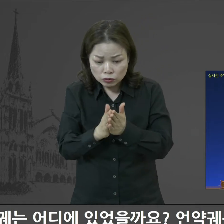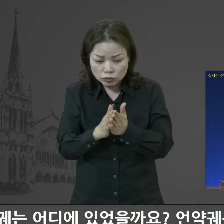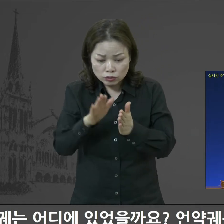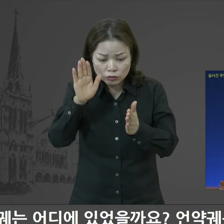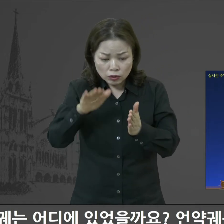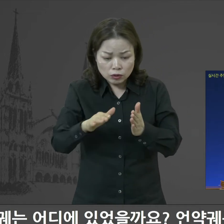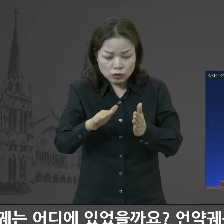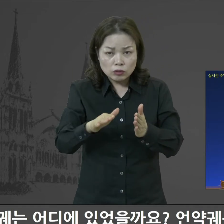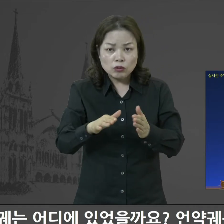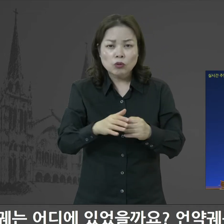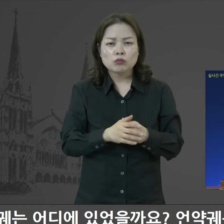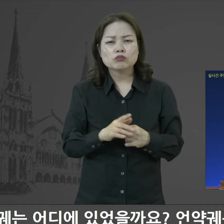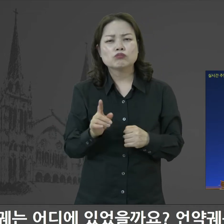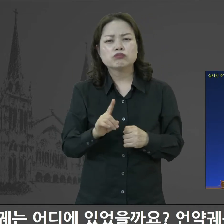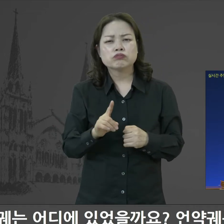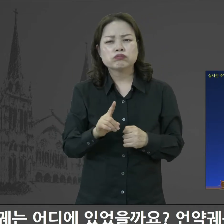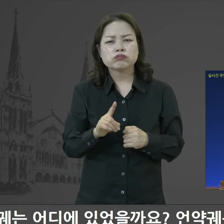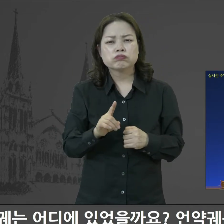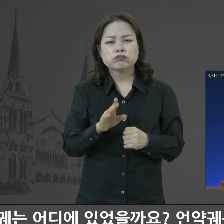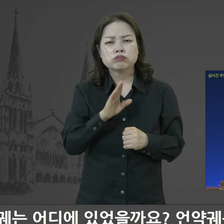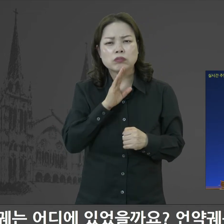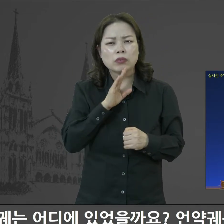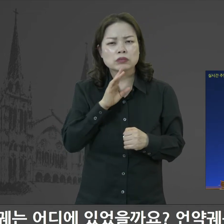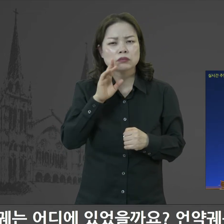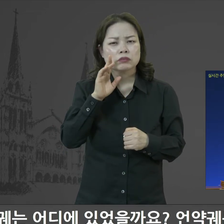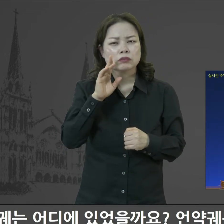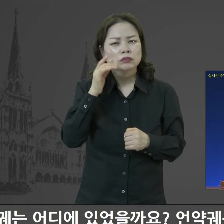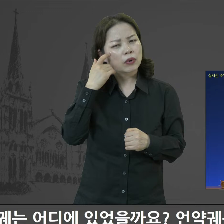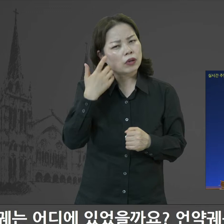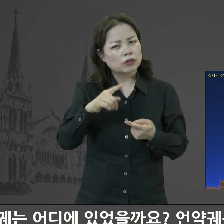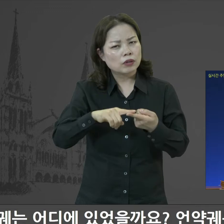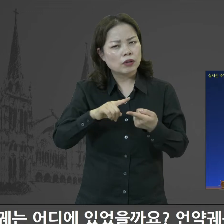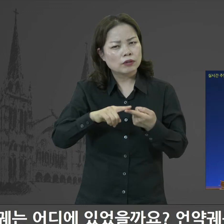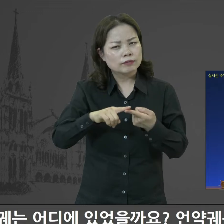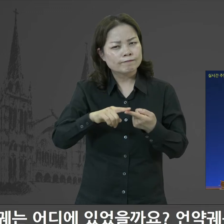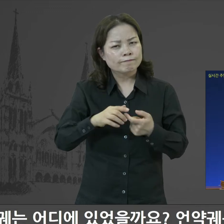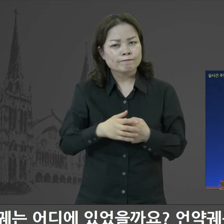있는데, 가운데 있는데 무엇이 맞는가라는 질문을